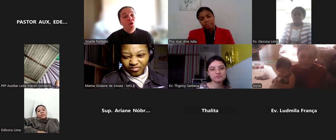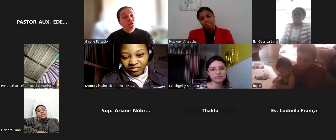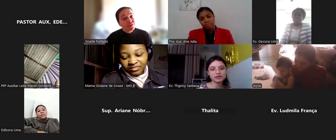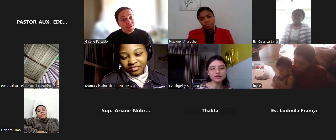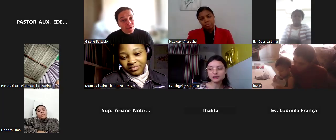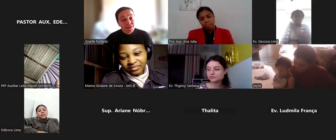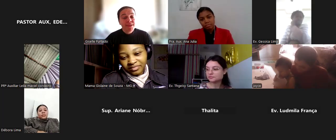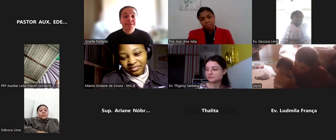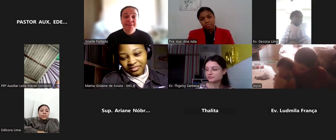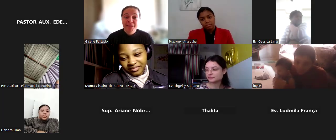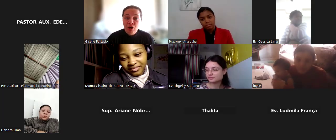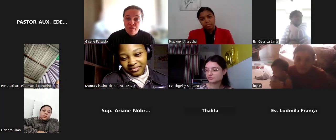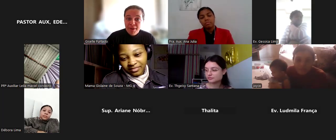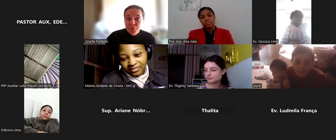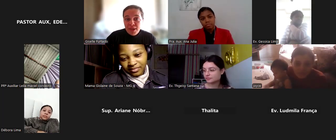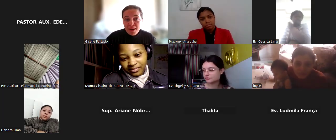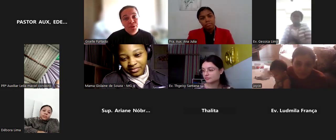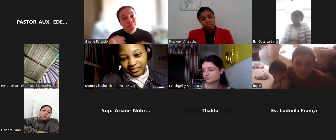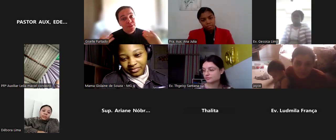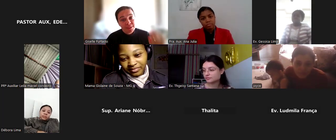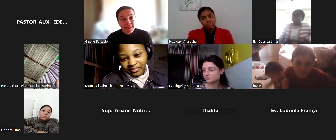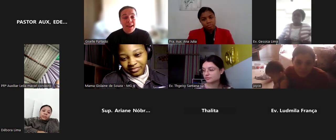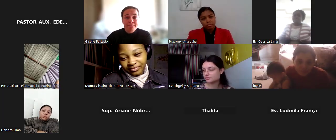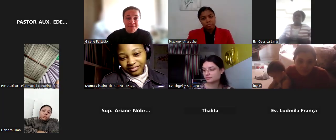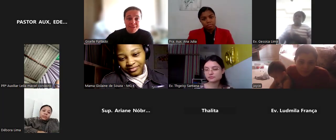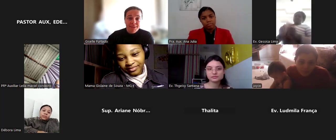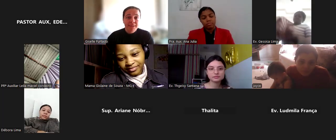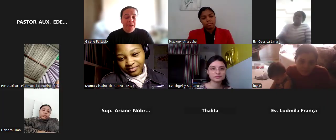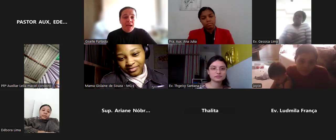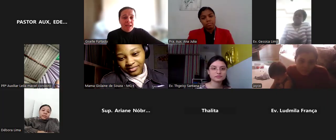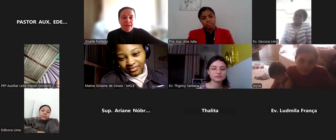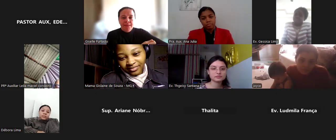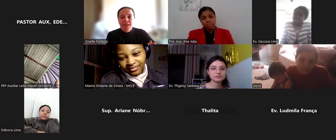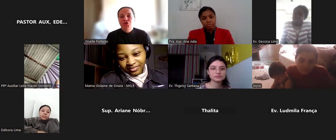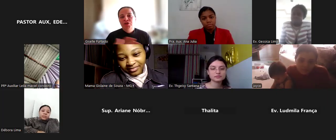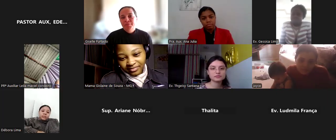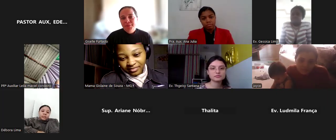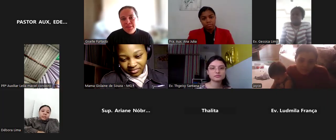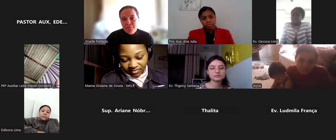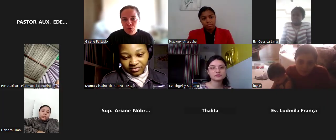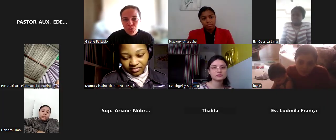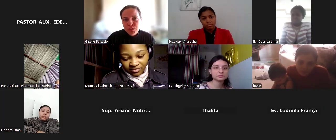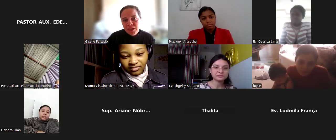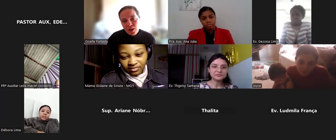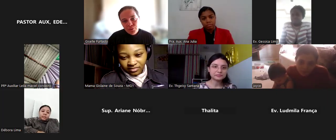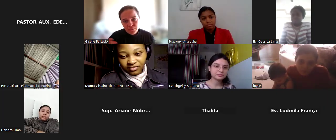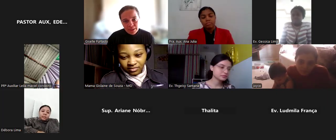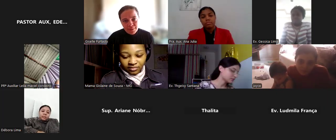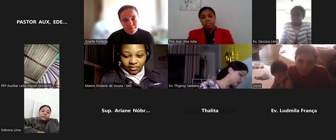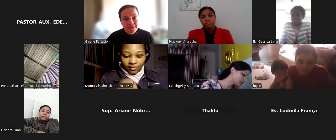pode ser que esse sinal venha a mudar, porque pode ser que ela perca a característica principal do sinal, então ela é